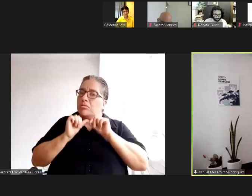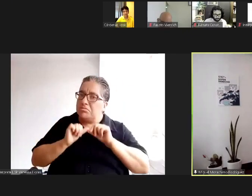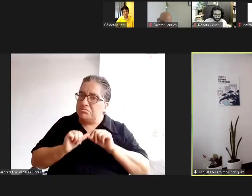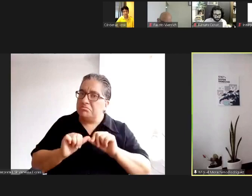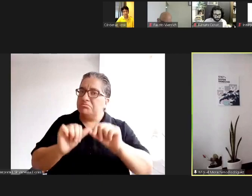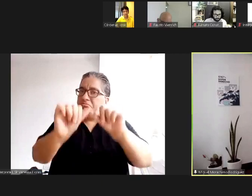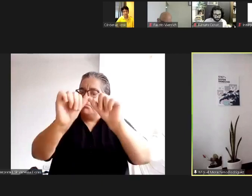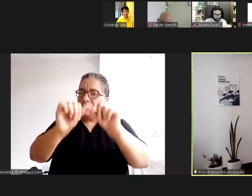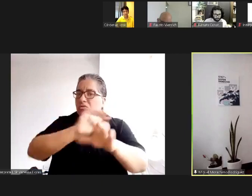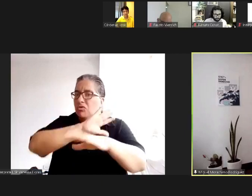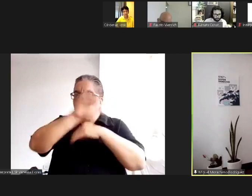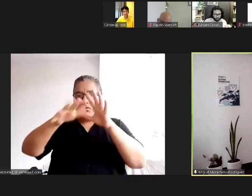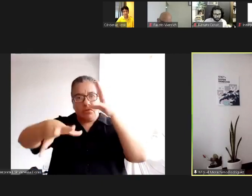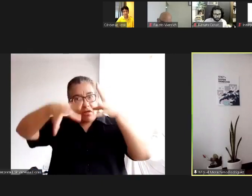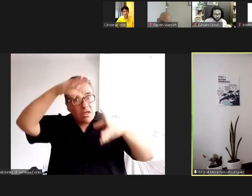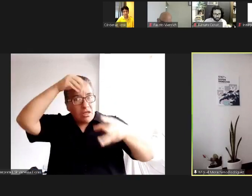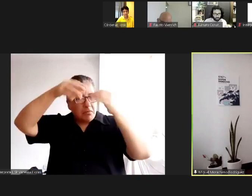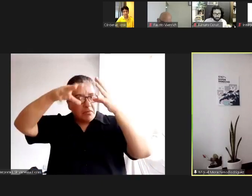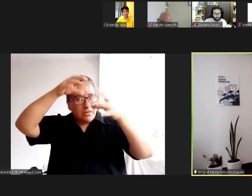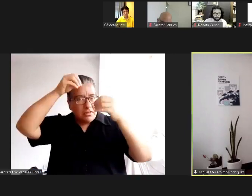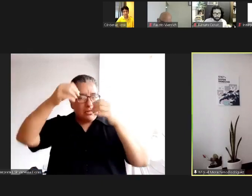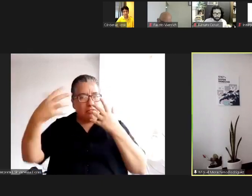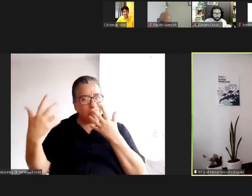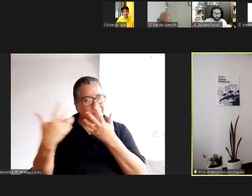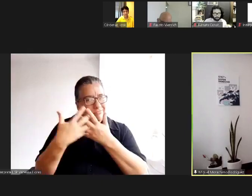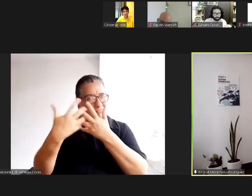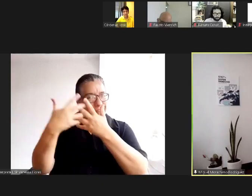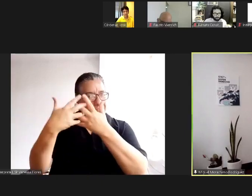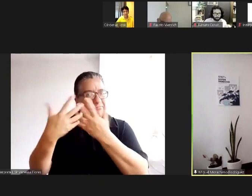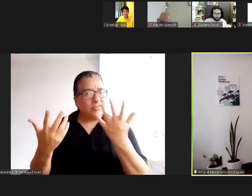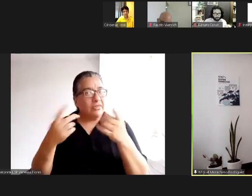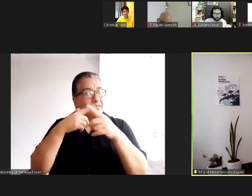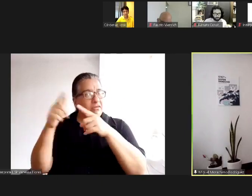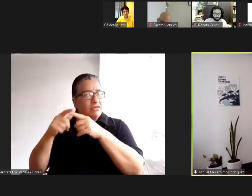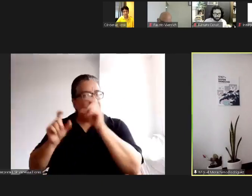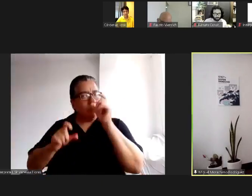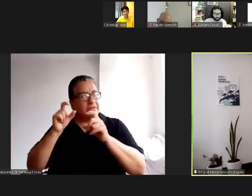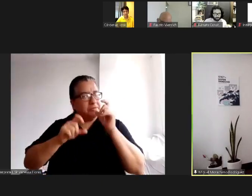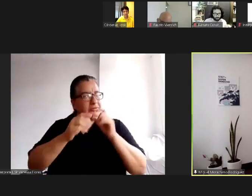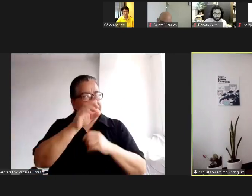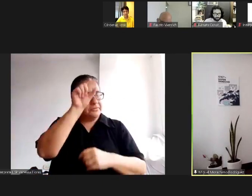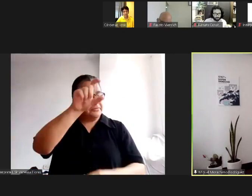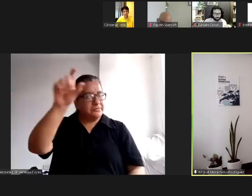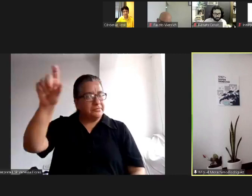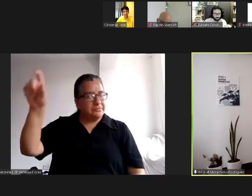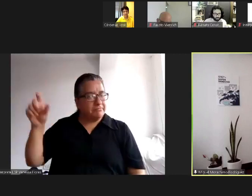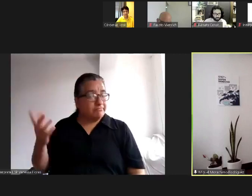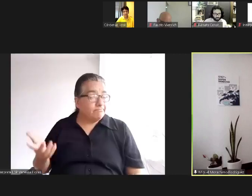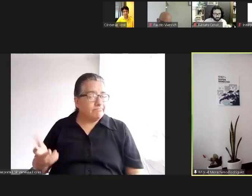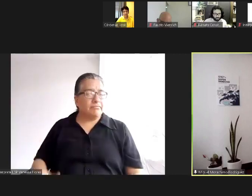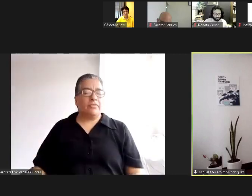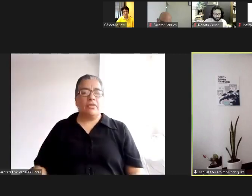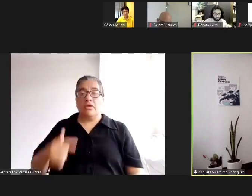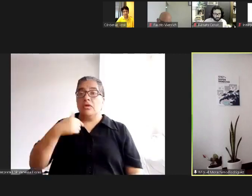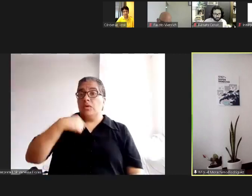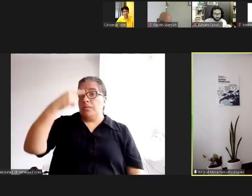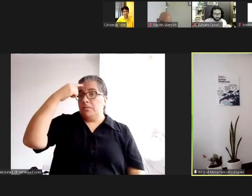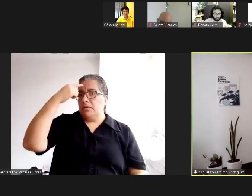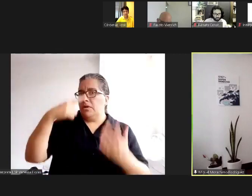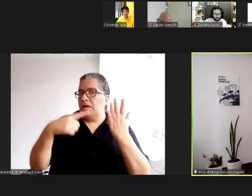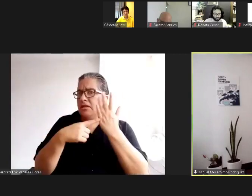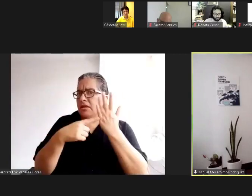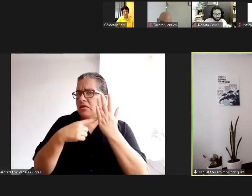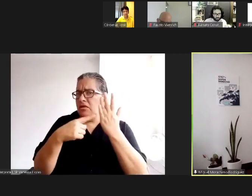aprendamos un poco más, seamos un poco más empáticos respecto a estas realidades. Esto, y sí, coincido con que la tecnología nos está dando